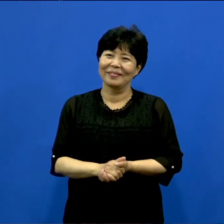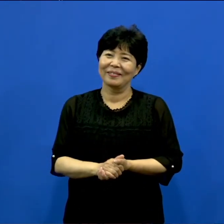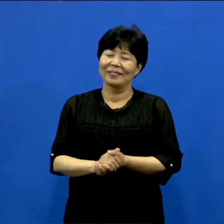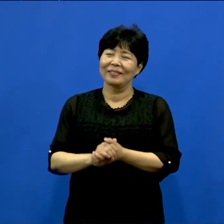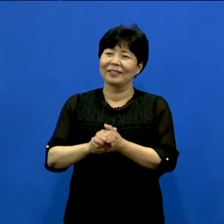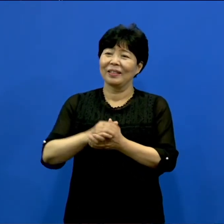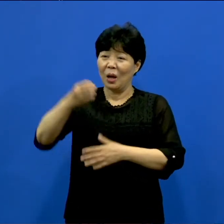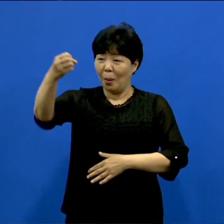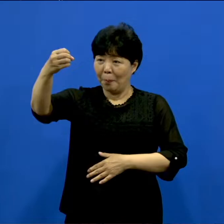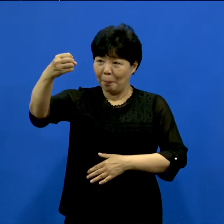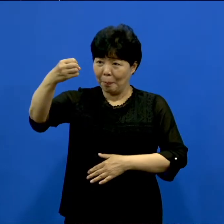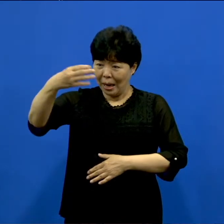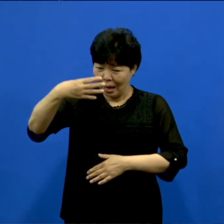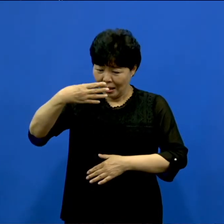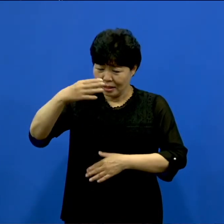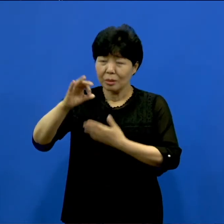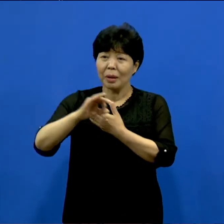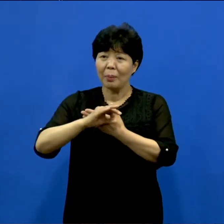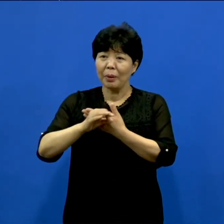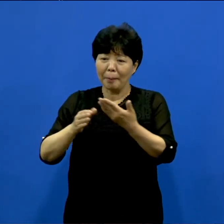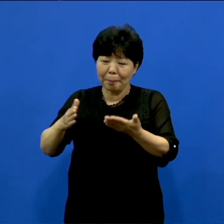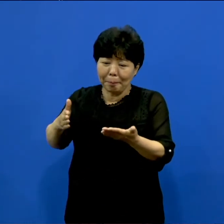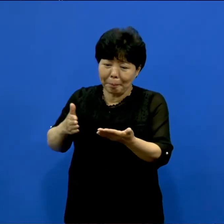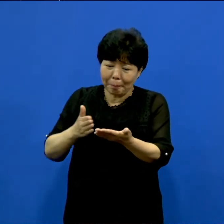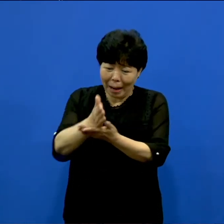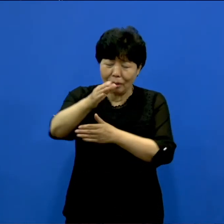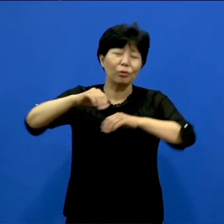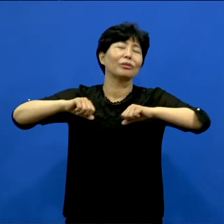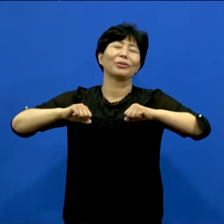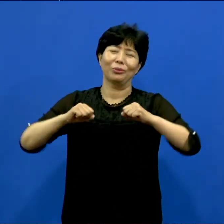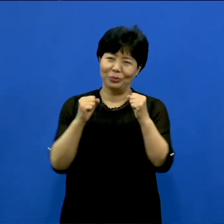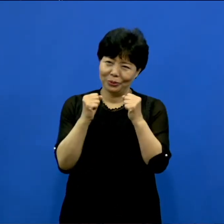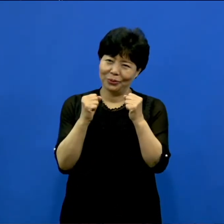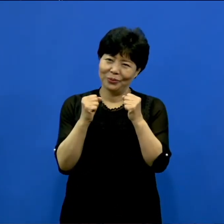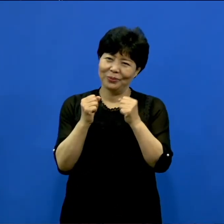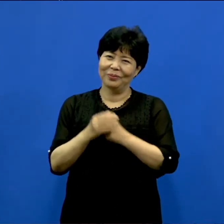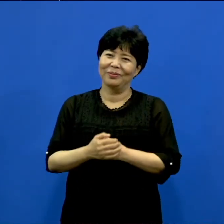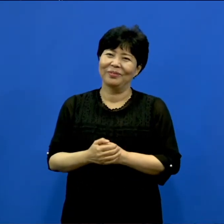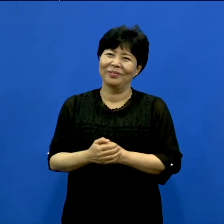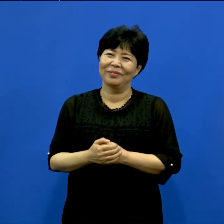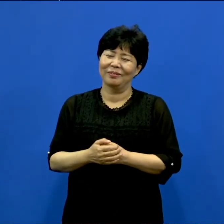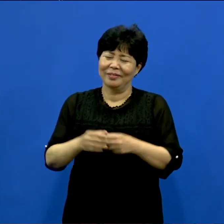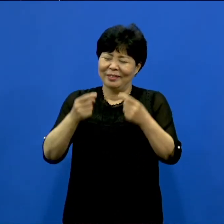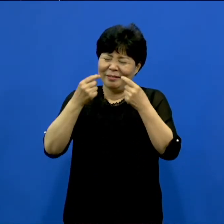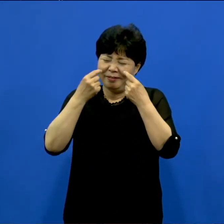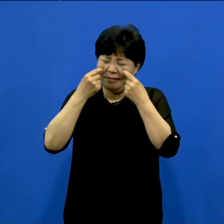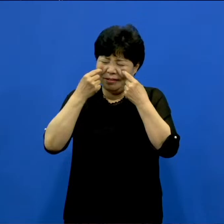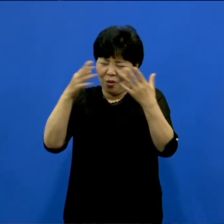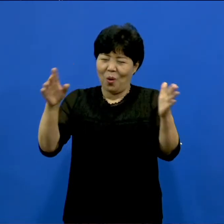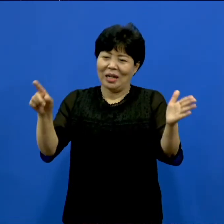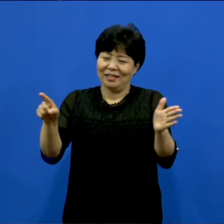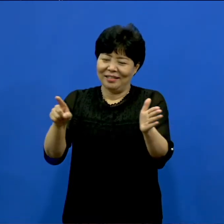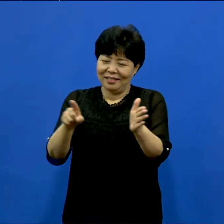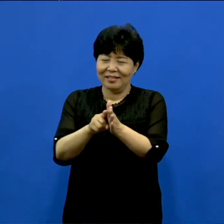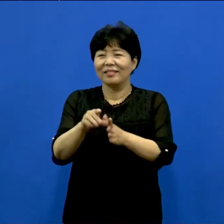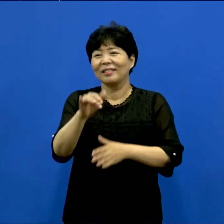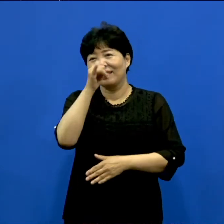말씀만 하옵소서 이거예요. 여러분, 순종을 통한 하나님의 선하심을 경험하다 보면 확신이 생기는 겁니다.